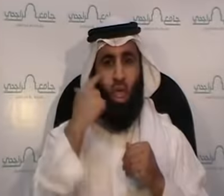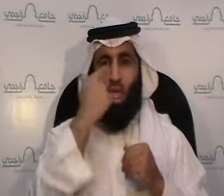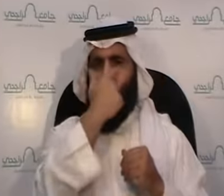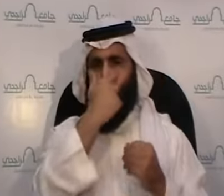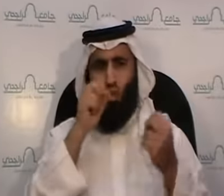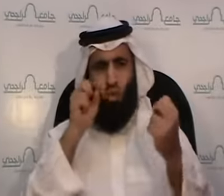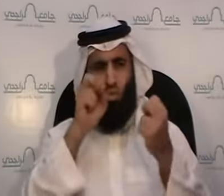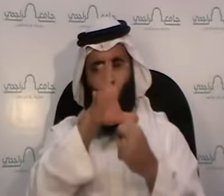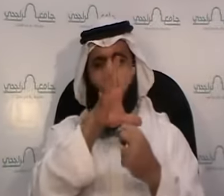أعني أولئك